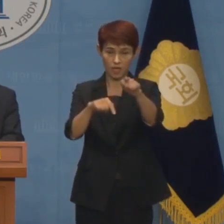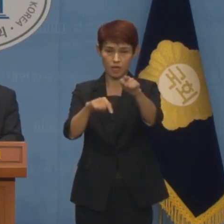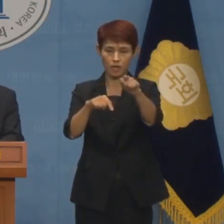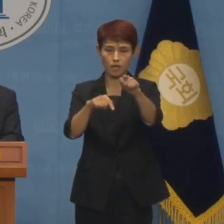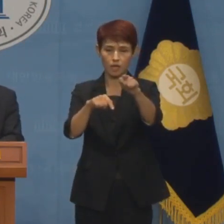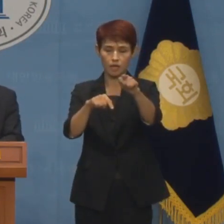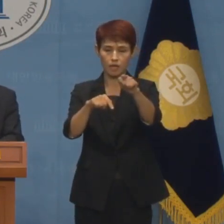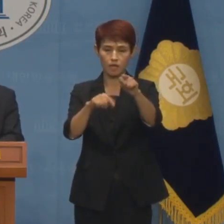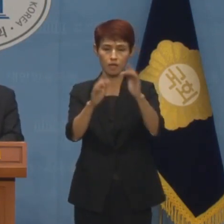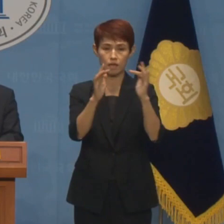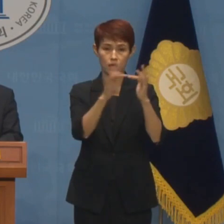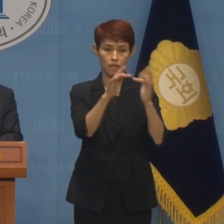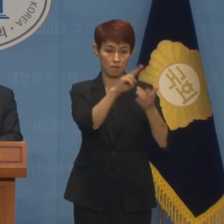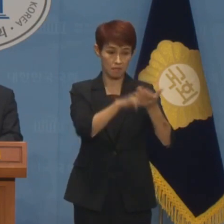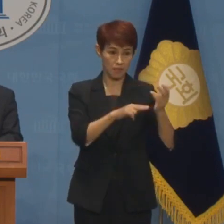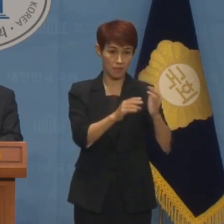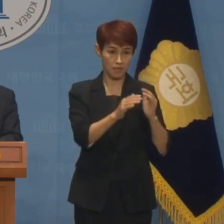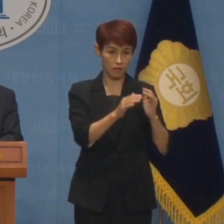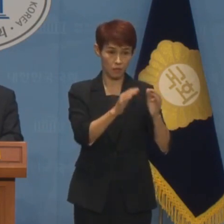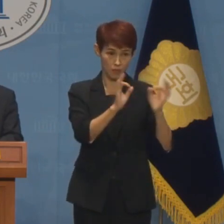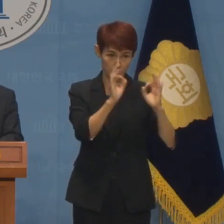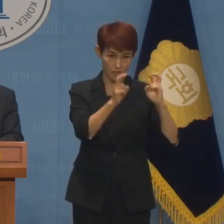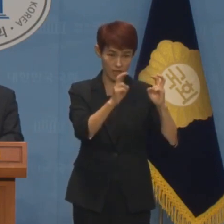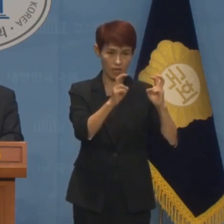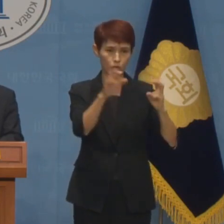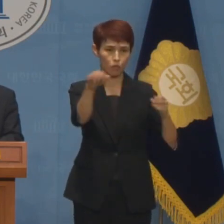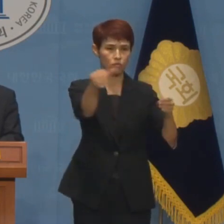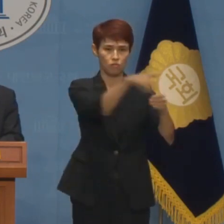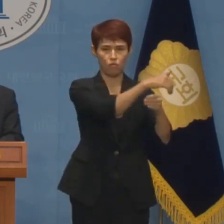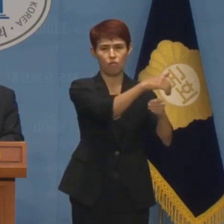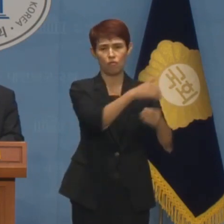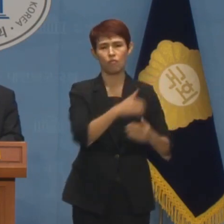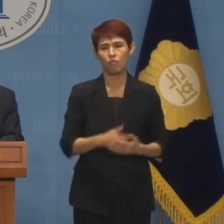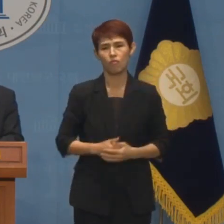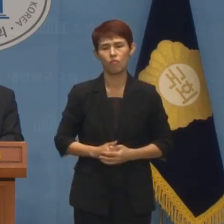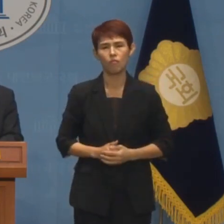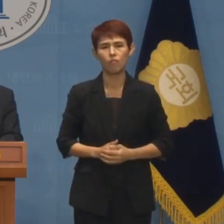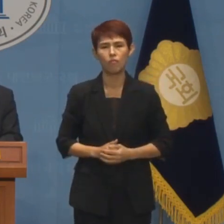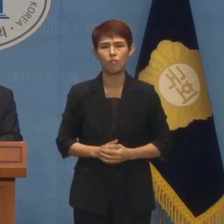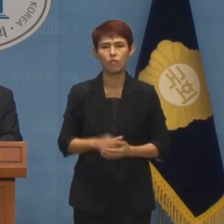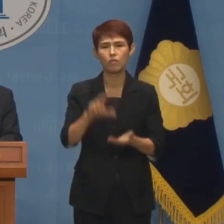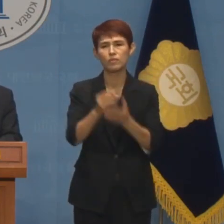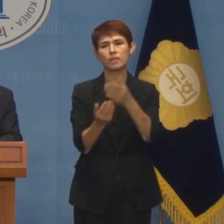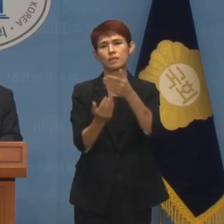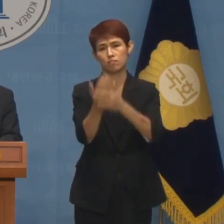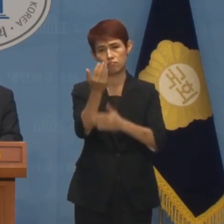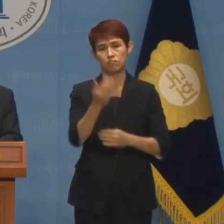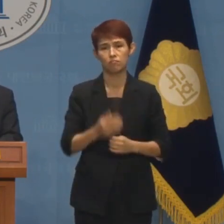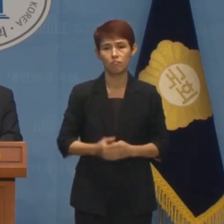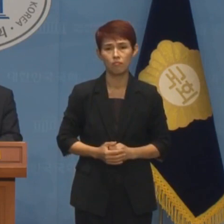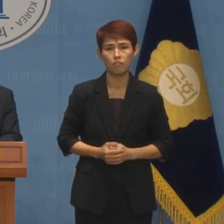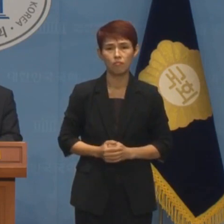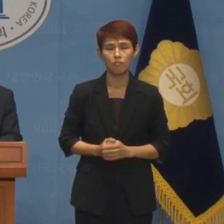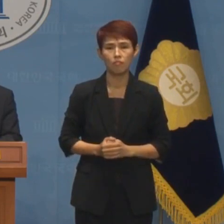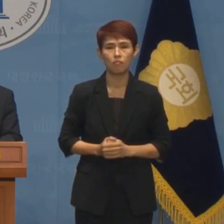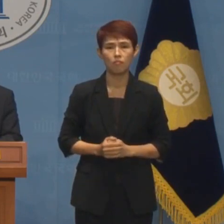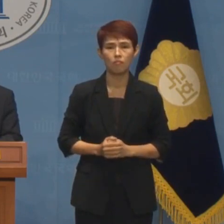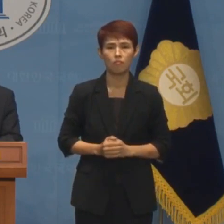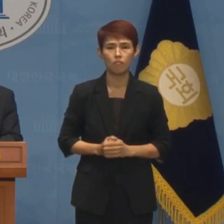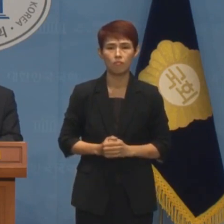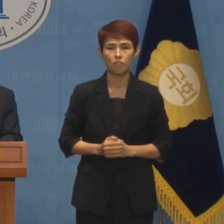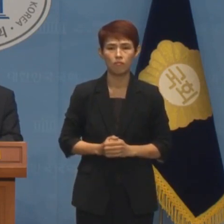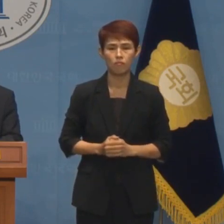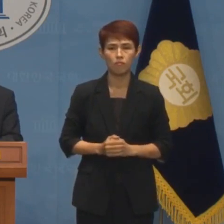온라인 가맹점에 대해서 대금 정산을 해주는 거거든요. 그런데 여기에서 문제가 발생할 수 있잖아요. 여기에 대해서